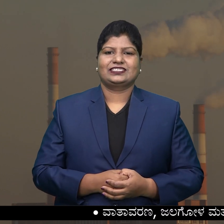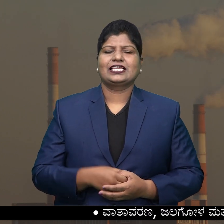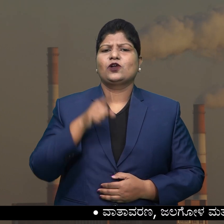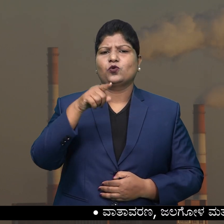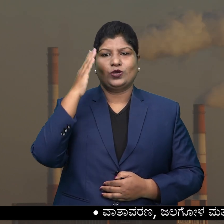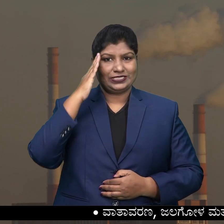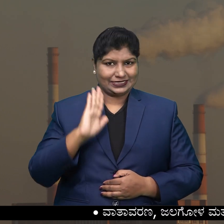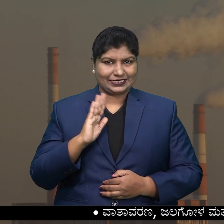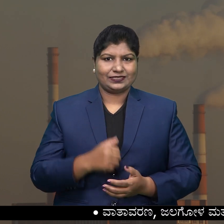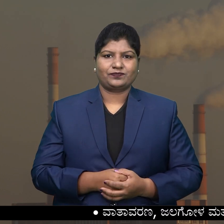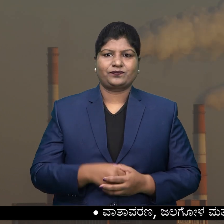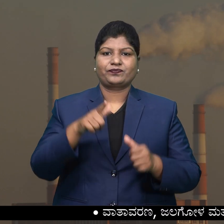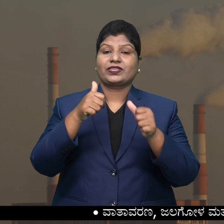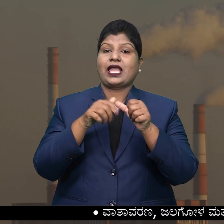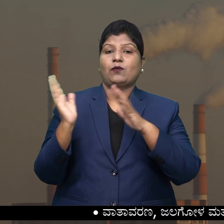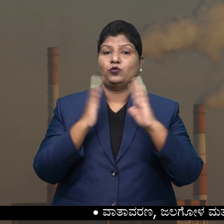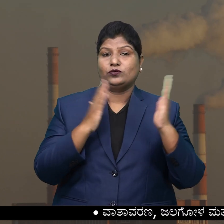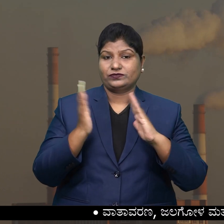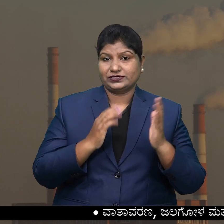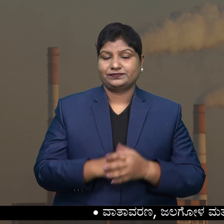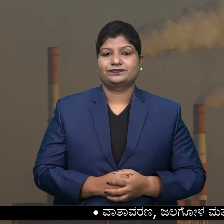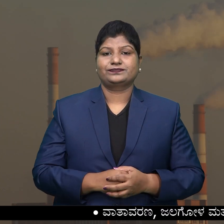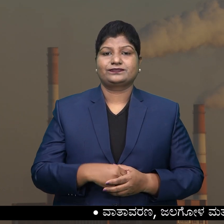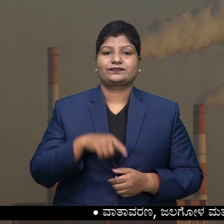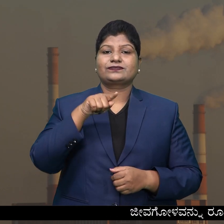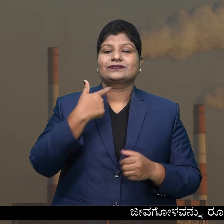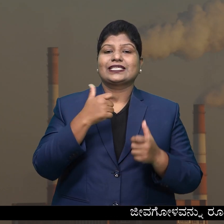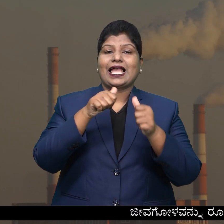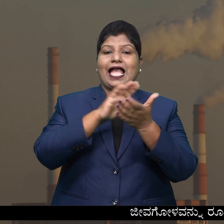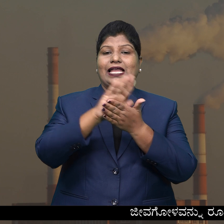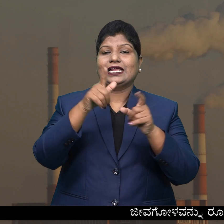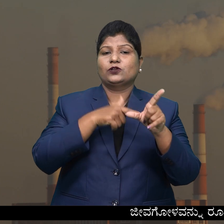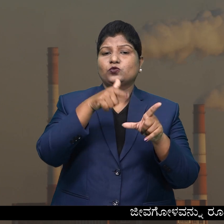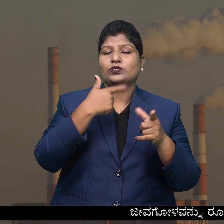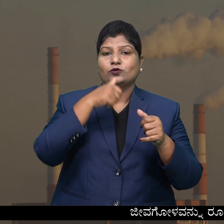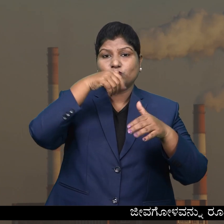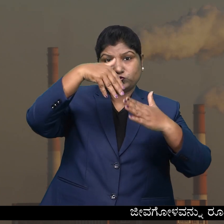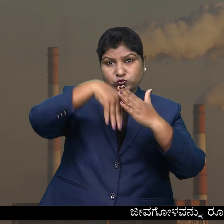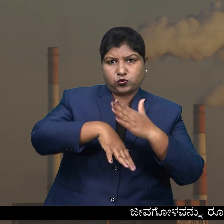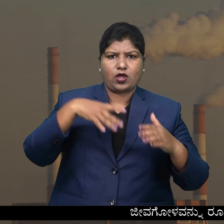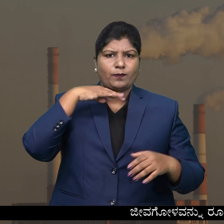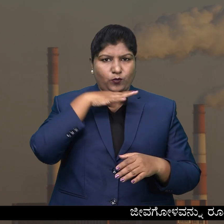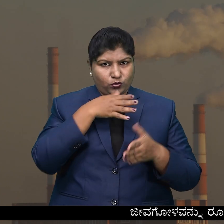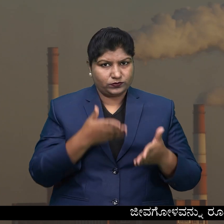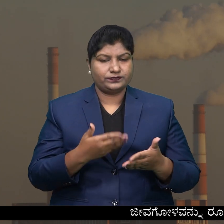ವಾತಾವರಣ, ಜಲಗೋಳ ಮತ್ತು ಲಿಥೋಸ್ಫಿಯರ್ ಭೂಮಿಯ ಭಾಗಗಳು ಜೀವಗೋಳವನ್ನ ರೂಪಿಸುತ್ತವೆ ಎಂದು ನಿಮಗೆ ತಿಳಿದಿದೆ.